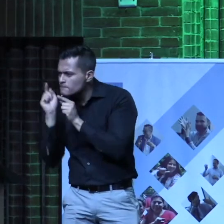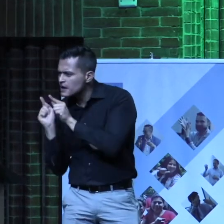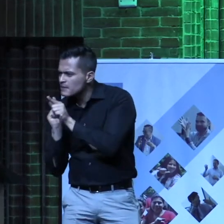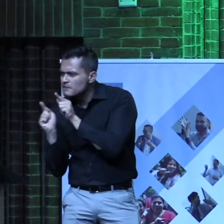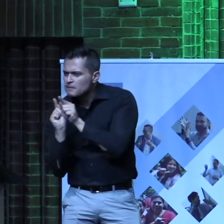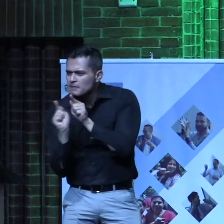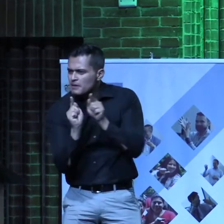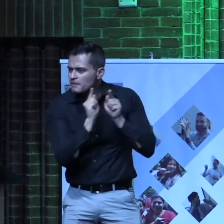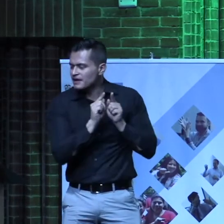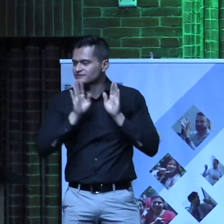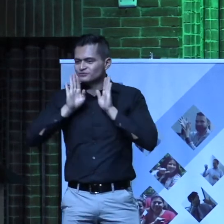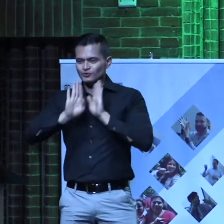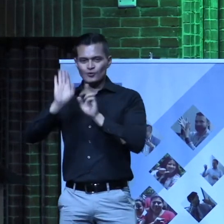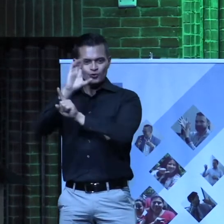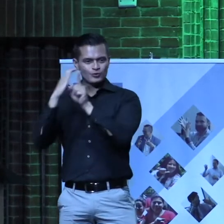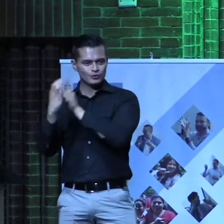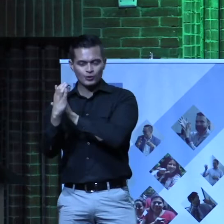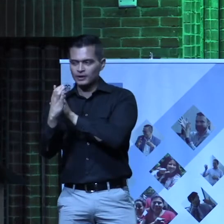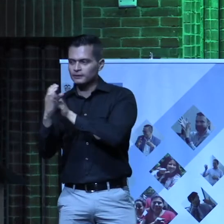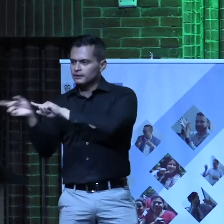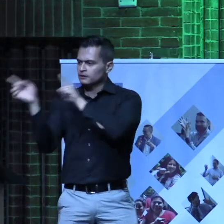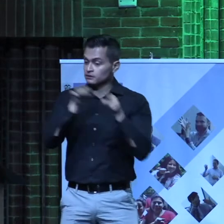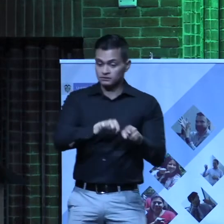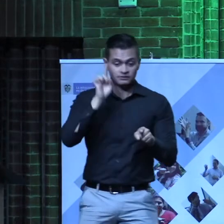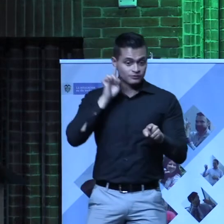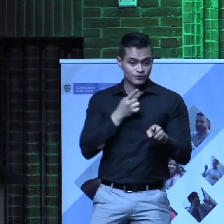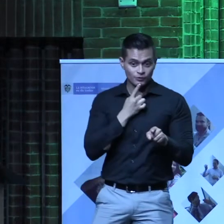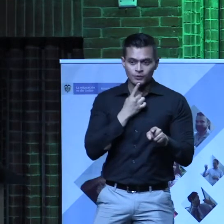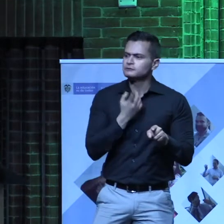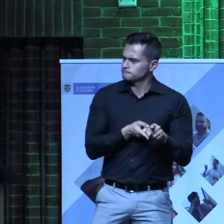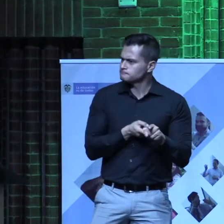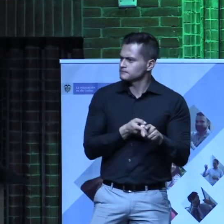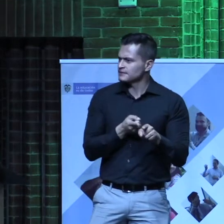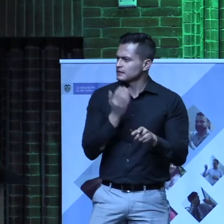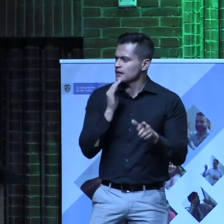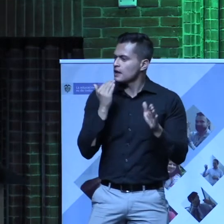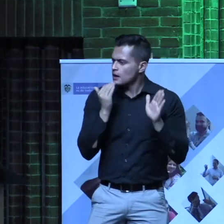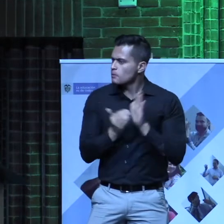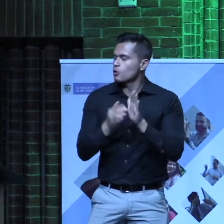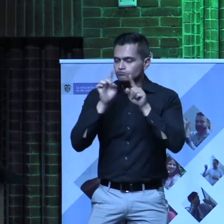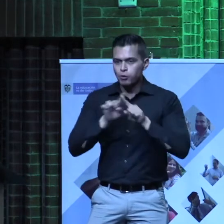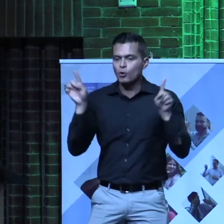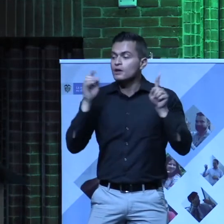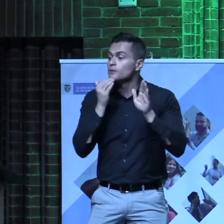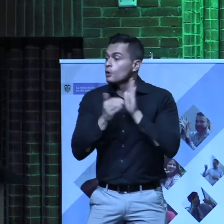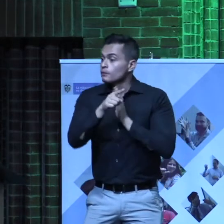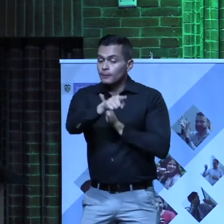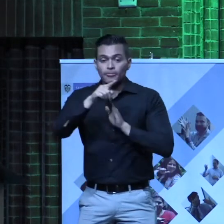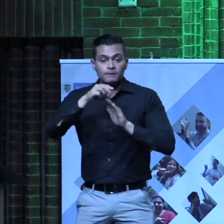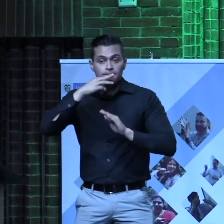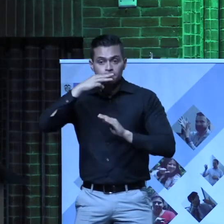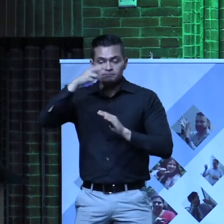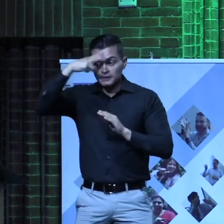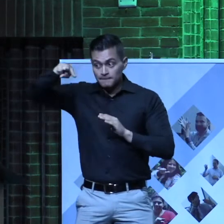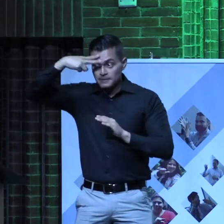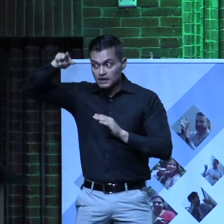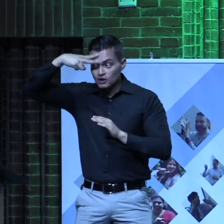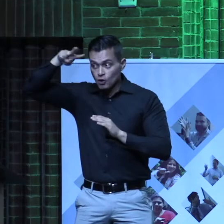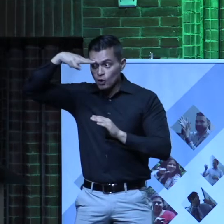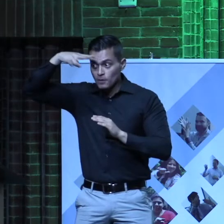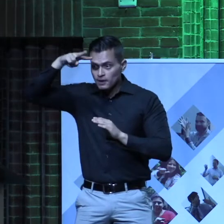eso. La cultura sorda no difiere de eso, en ejemplos como México, donde contratan muchísimos